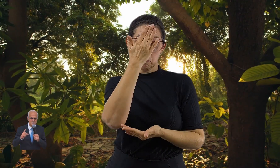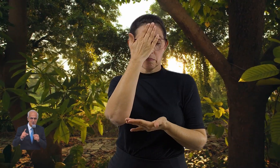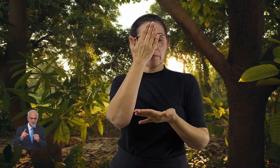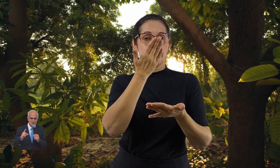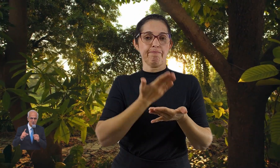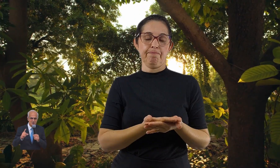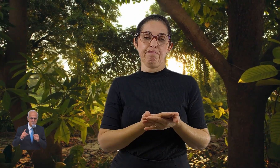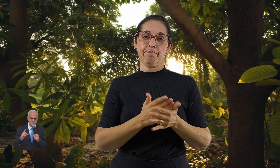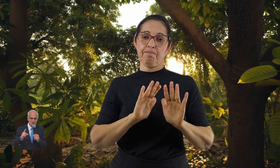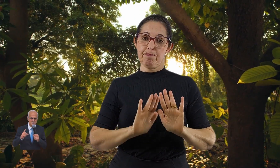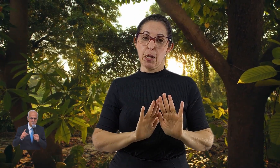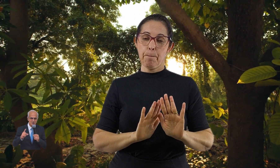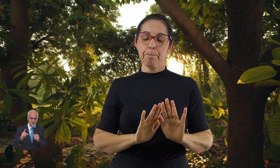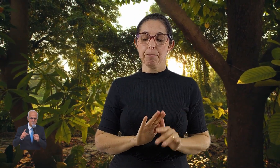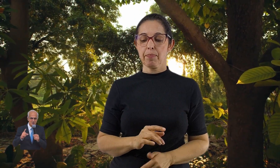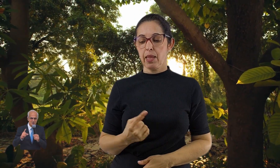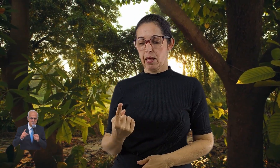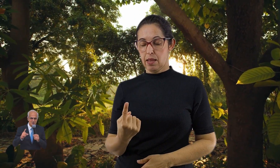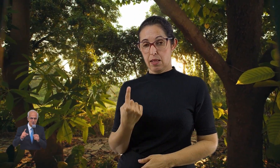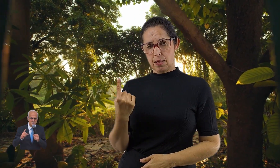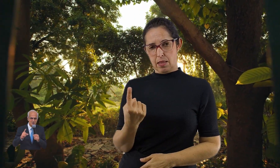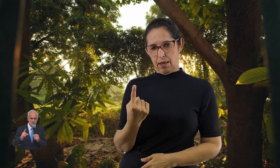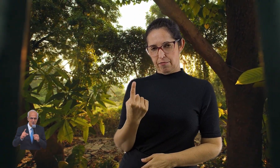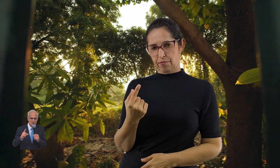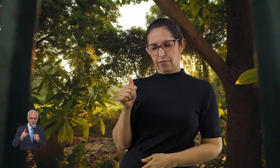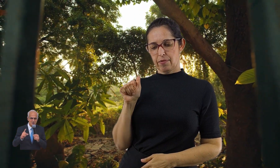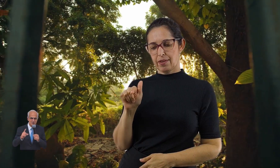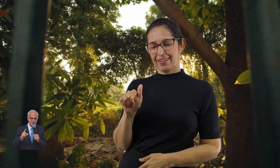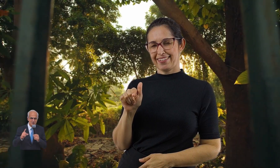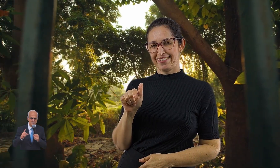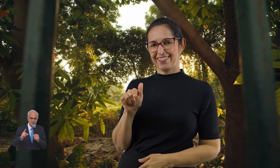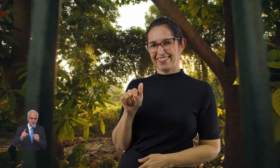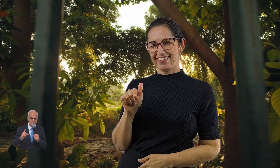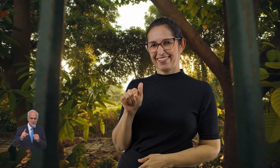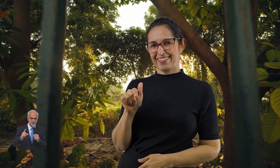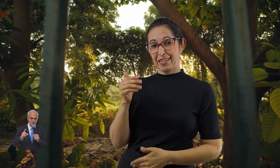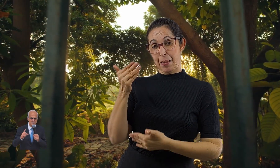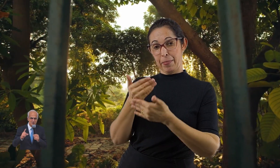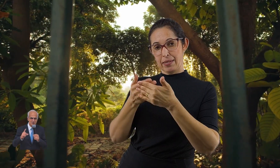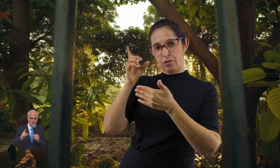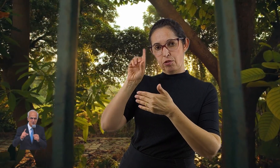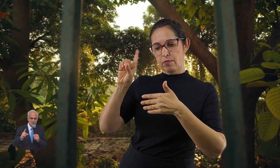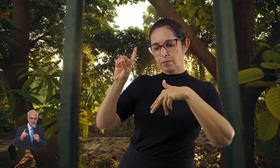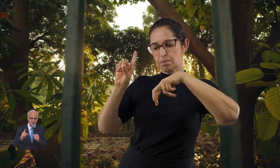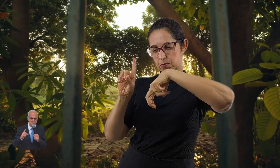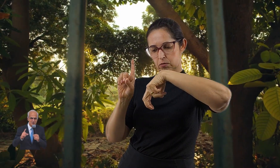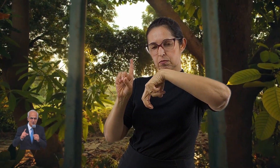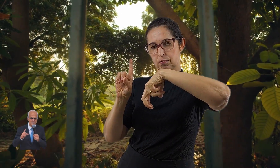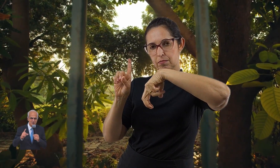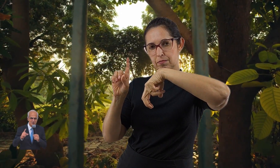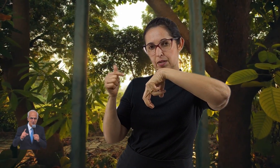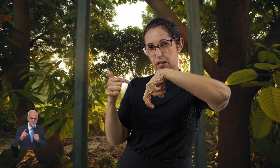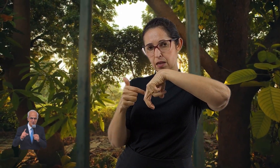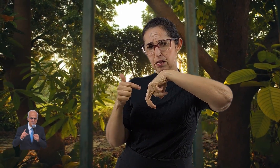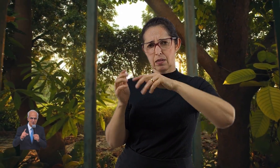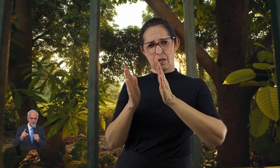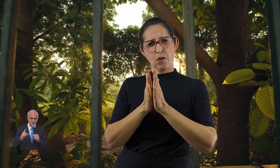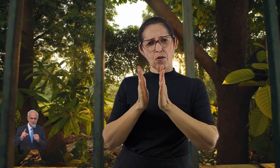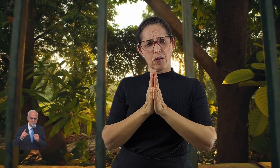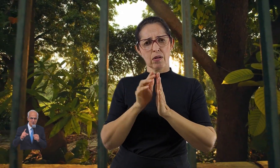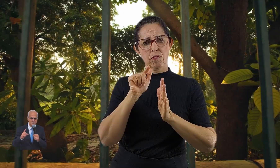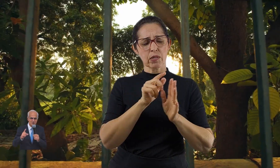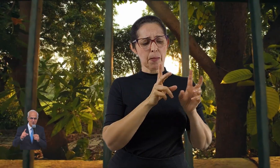Então Davi, nessa relação dele com Deus, ele está aos pés do Senhor. E você encontra, não só nesse salmo, mas você